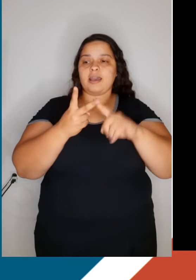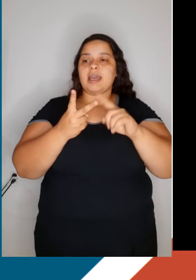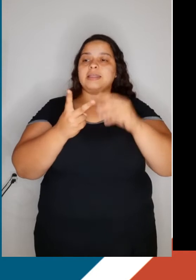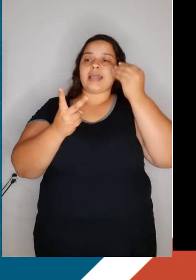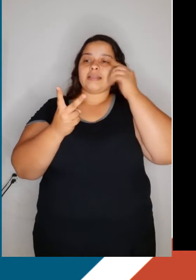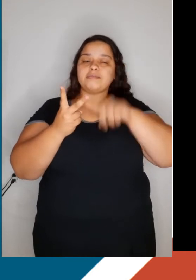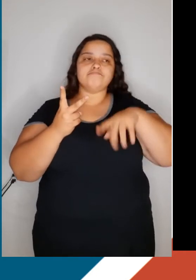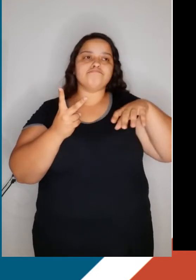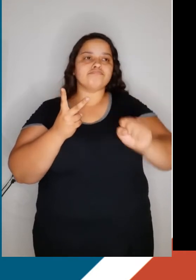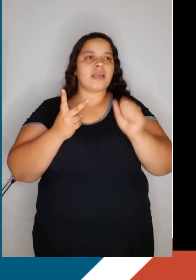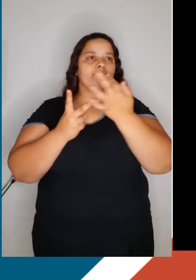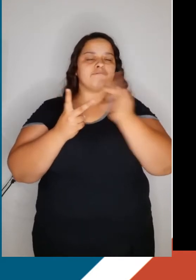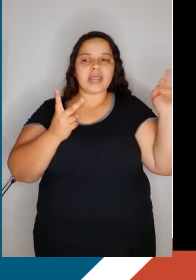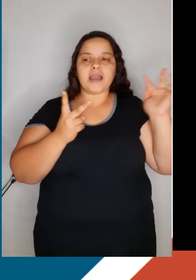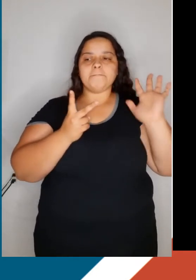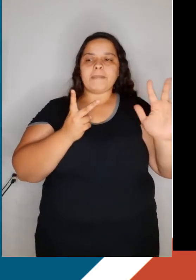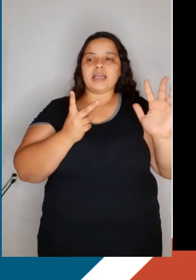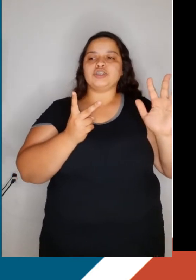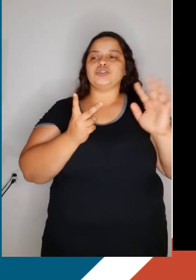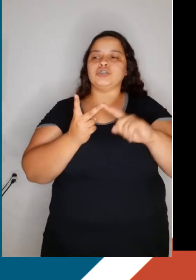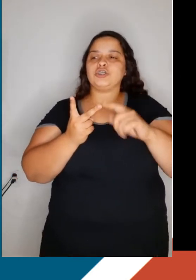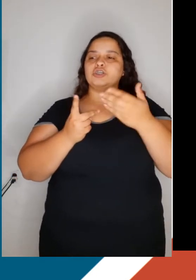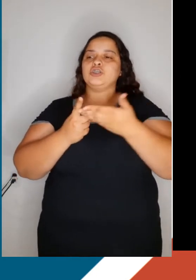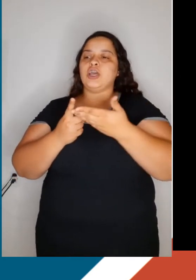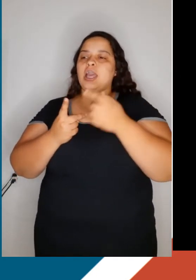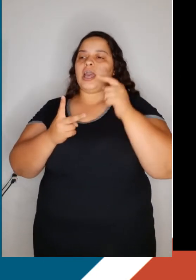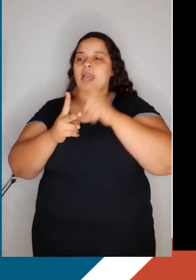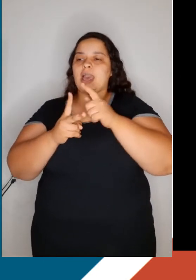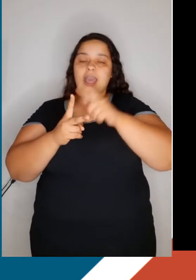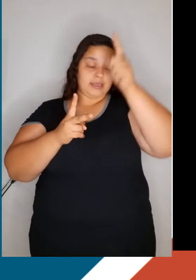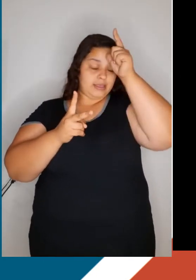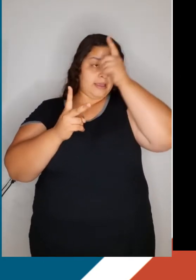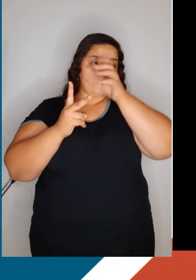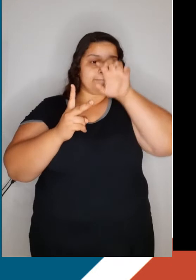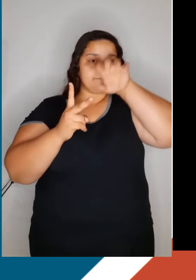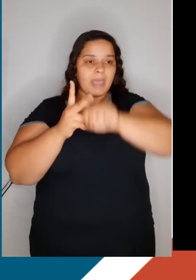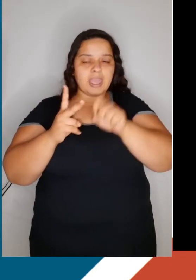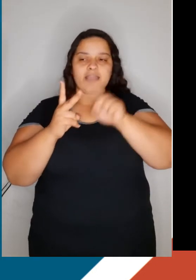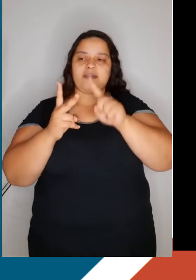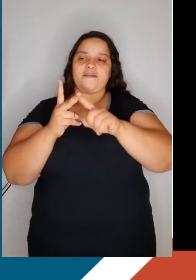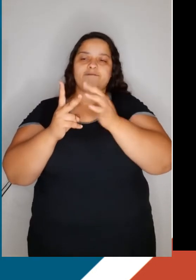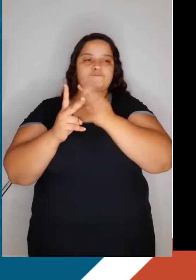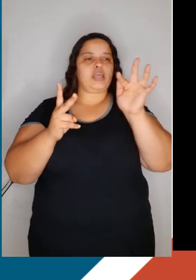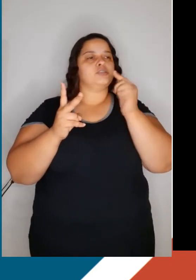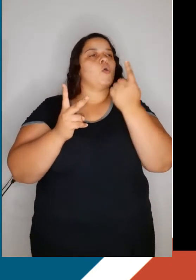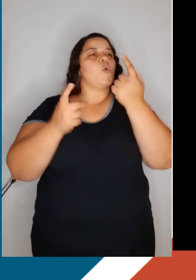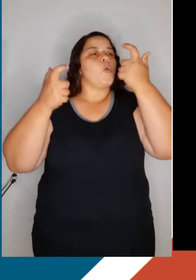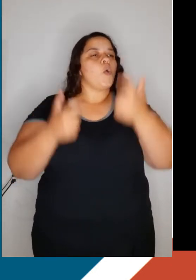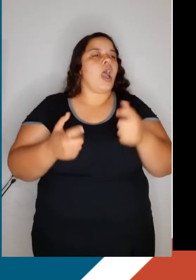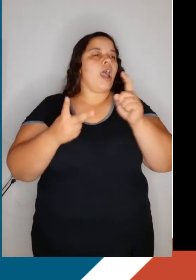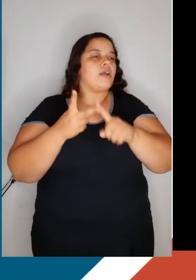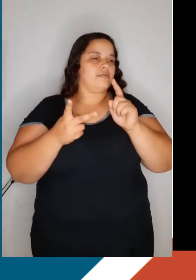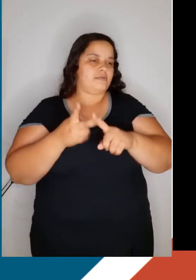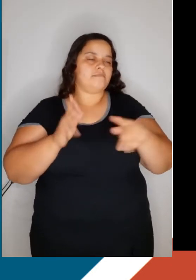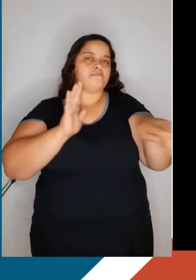Alemanha, mas nesse momento ela tira um território importante da França, que é a Alsácia-Lorena. Isso é importante vocês lembrarem porque é um